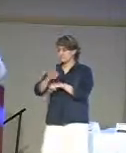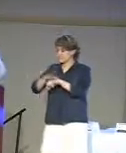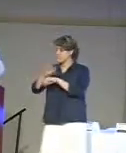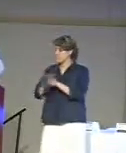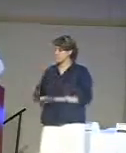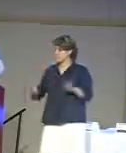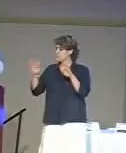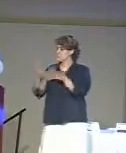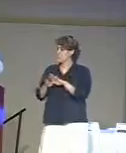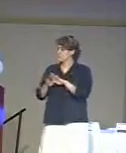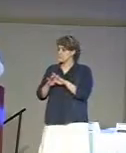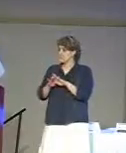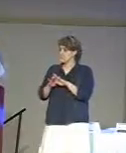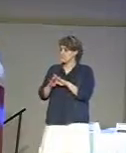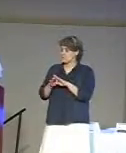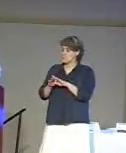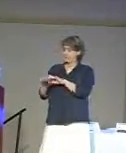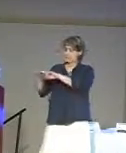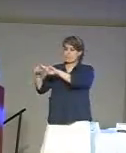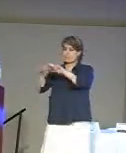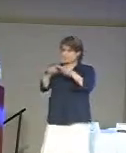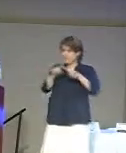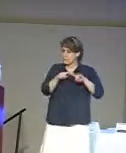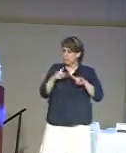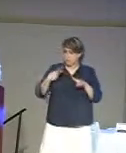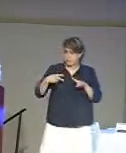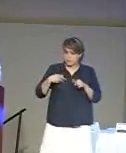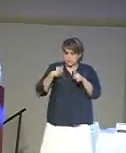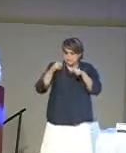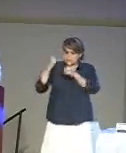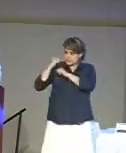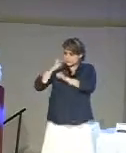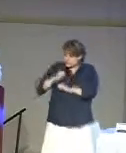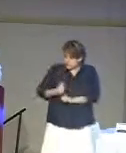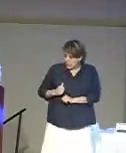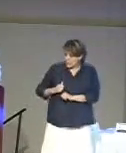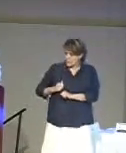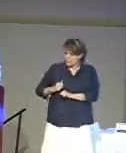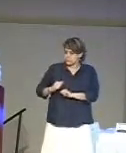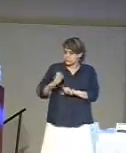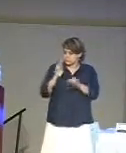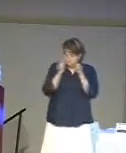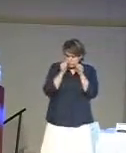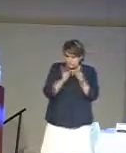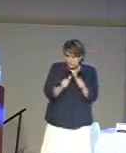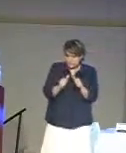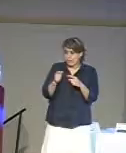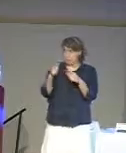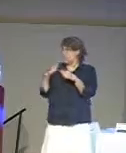es que en todos los niveles, en todos los ámbitos,